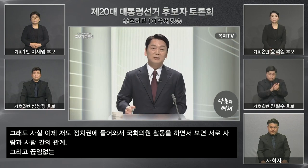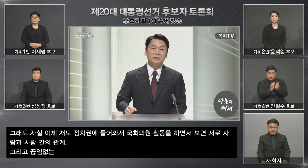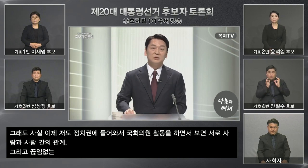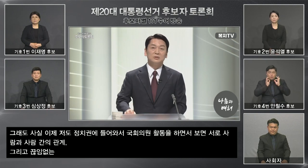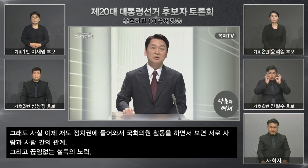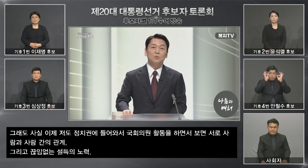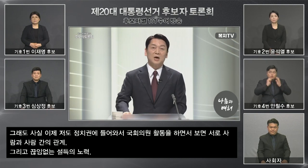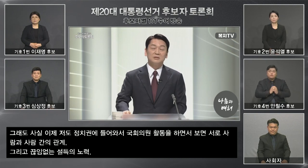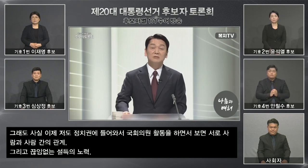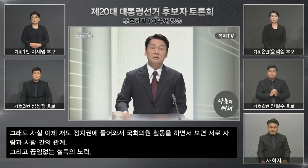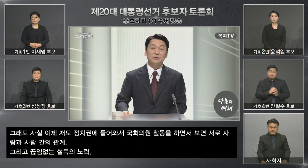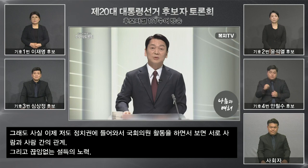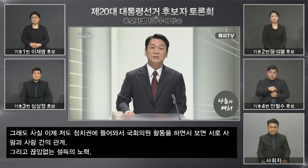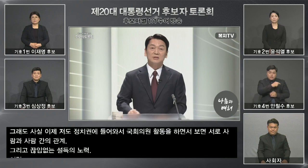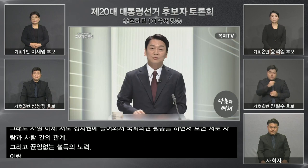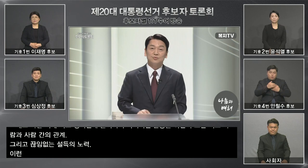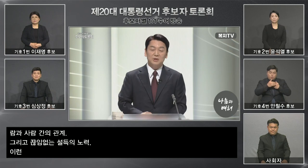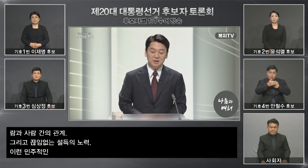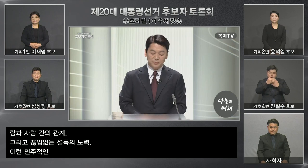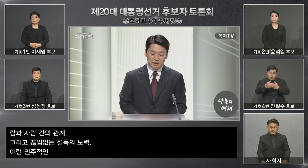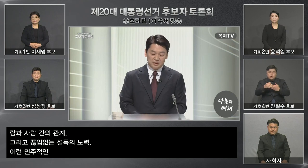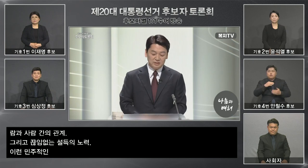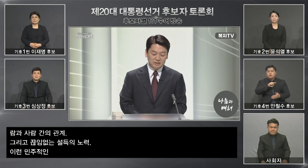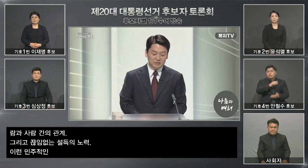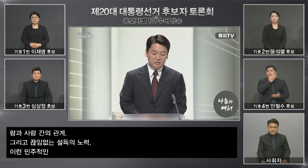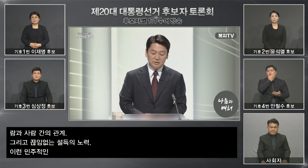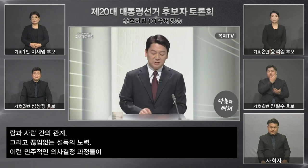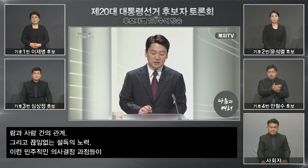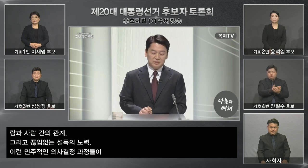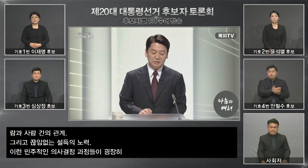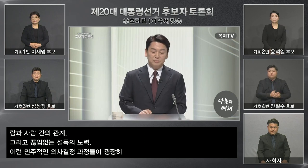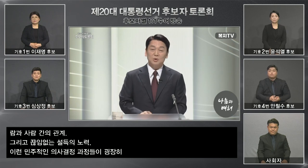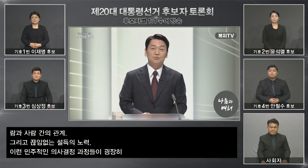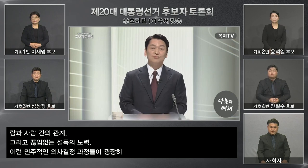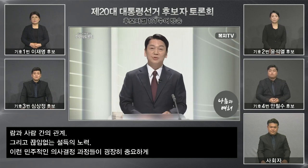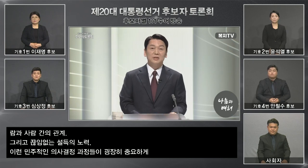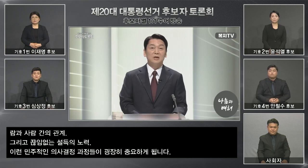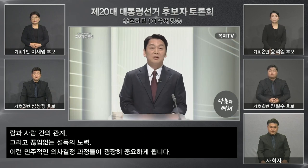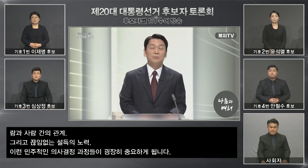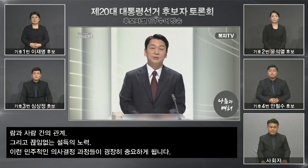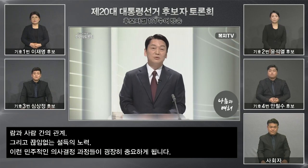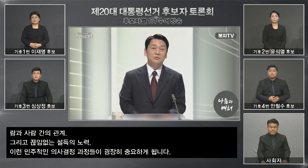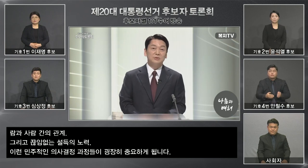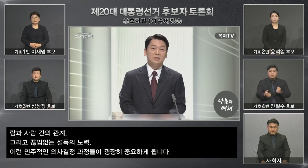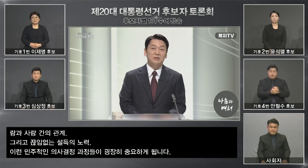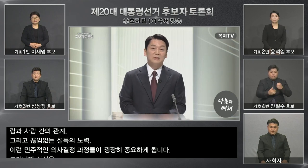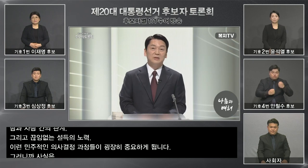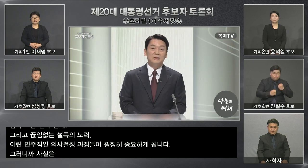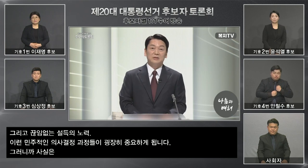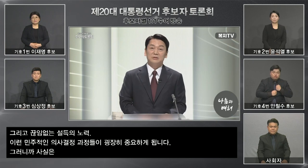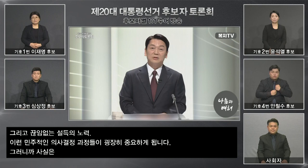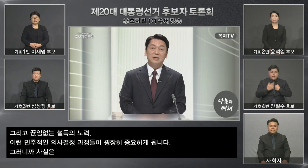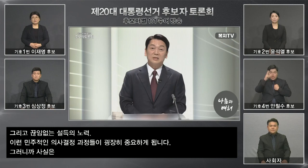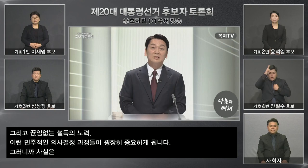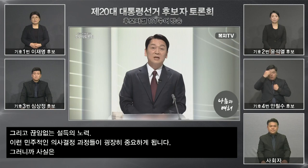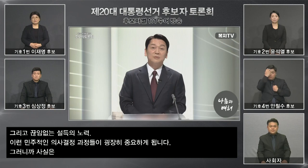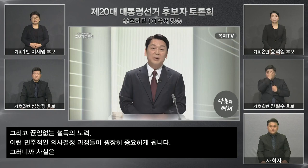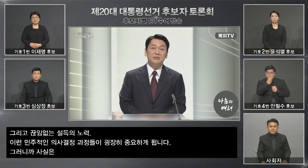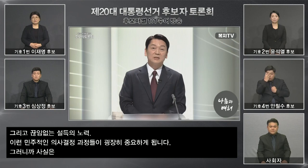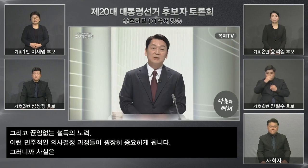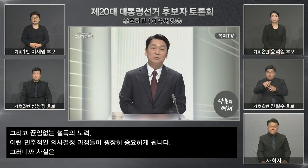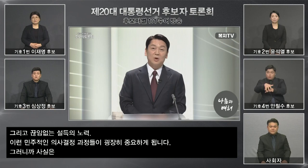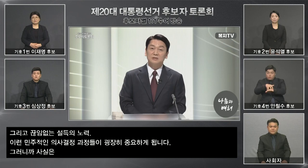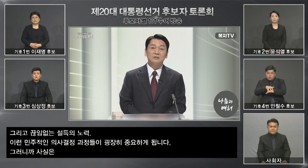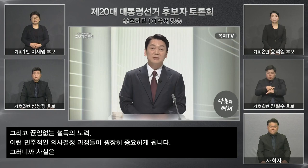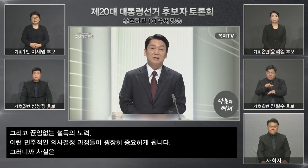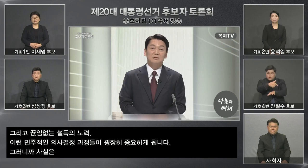의사결정 과정들이 굉장히 중요하게 됩니다. 그러니까 사실은 군대나 검찰 조직이 이렇게 일을